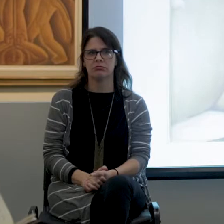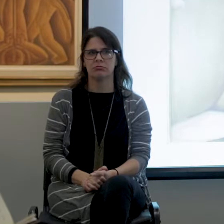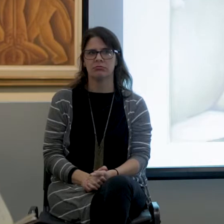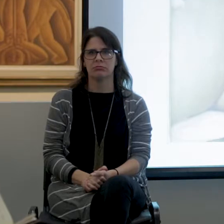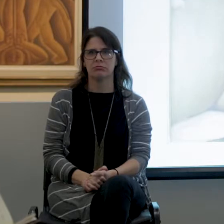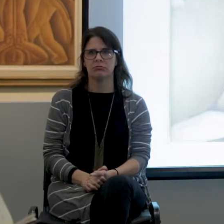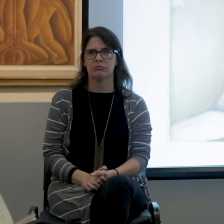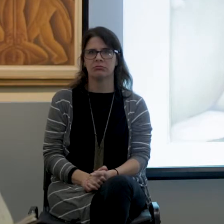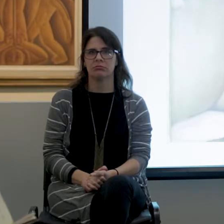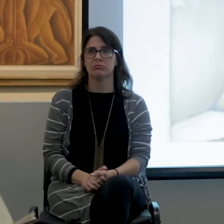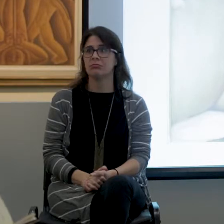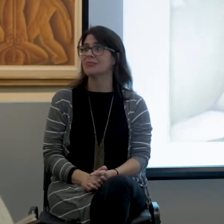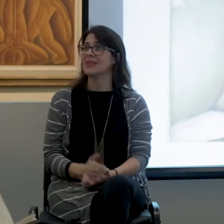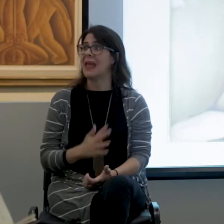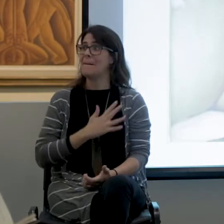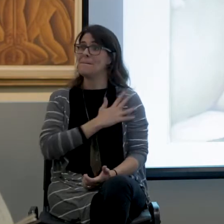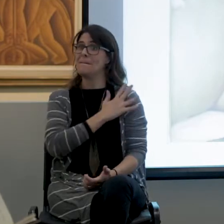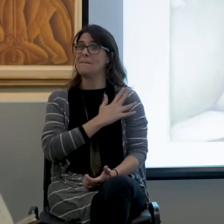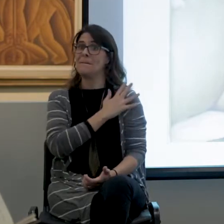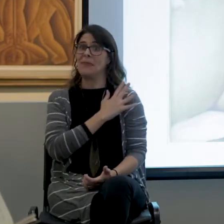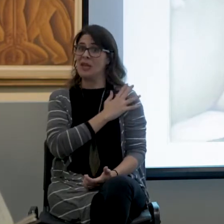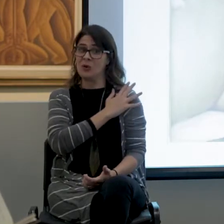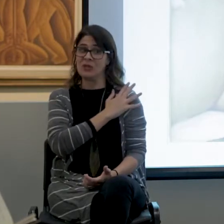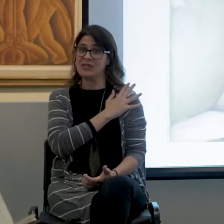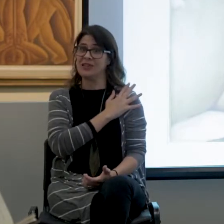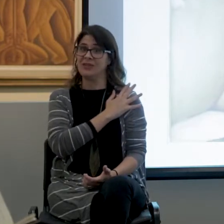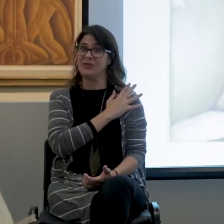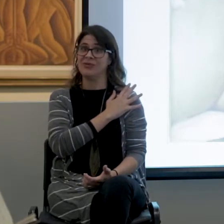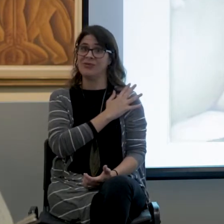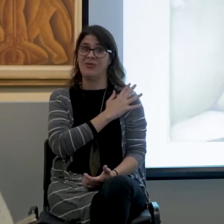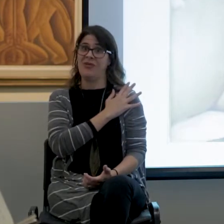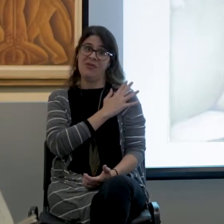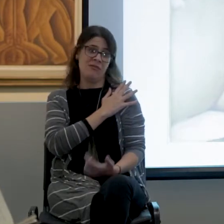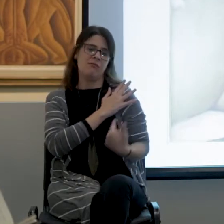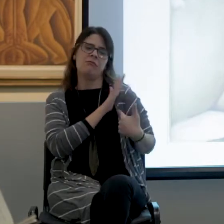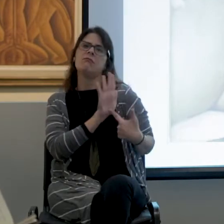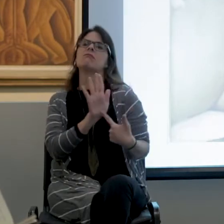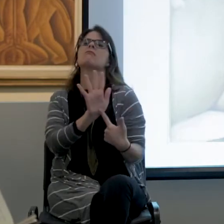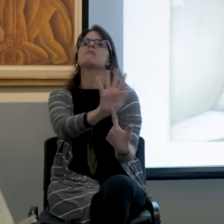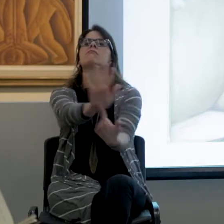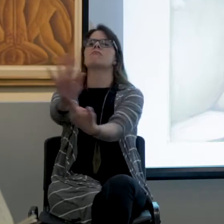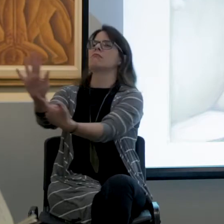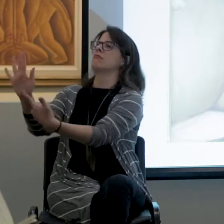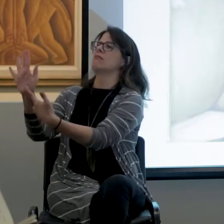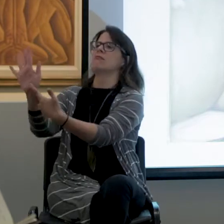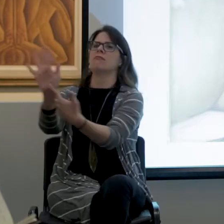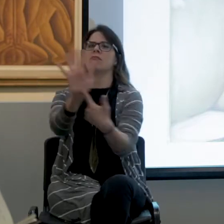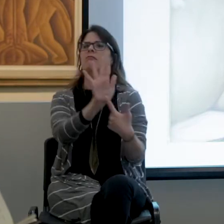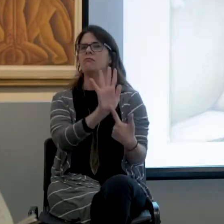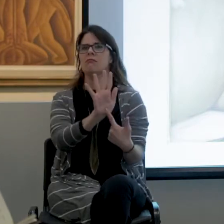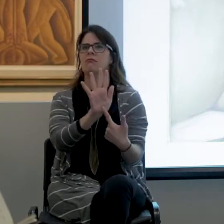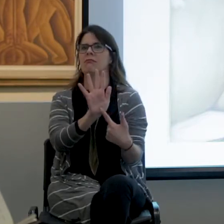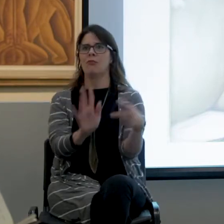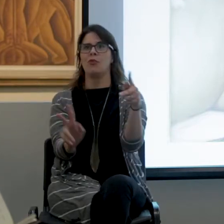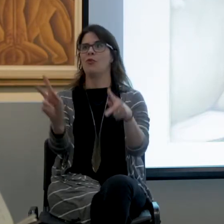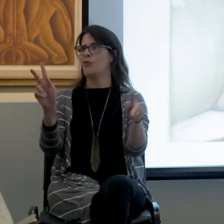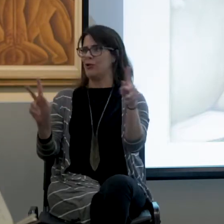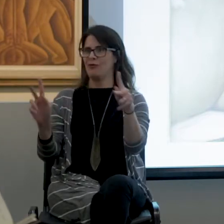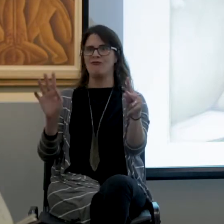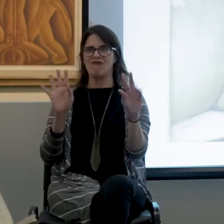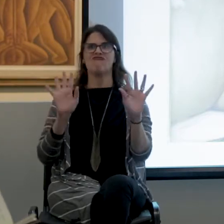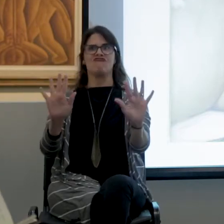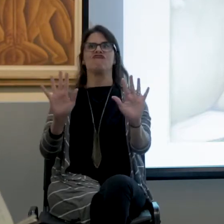E aí todos os preconceitos estão literalmente jogados na cara do público. Né? O corpo